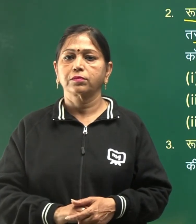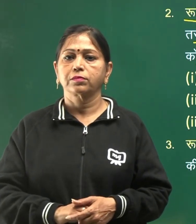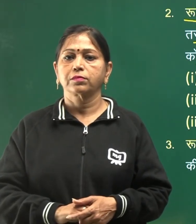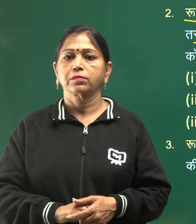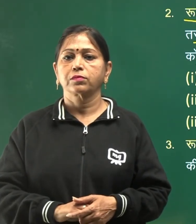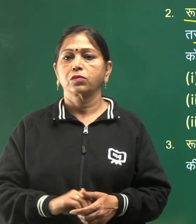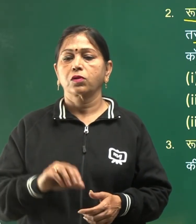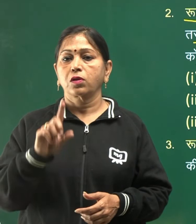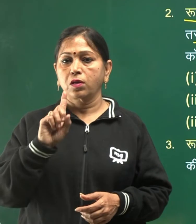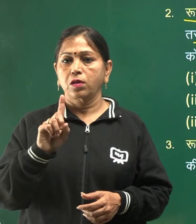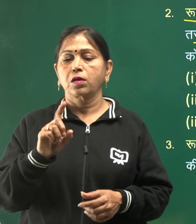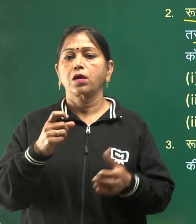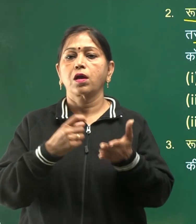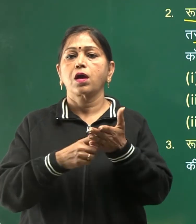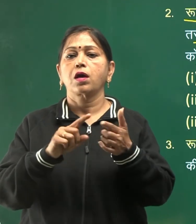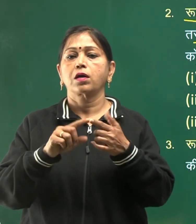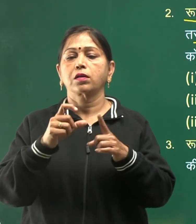लाल रुधिर कोशिकाएं